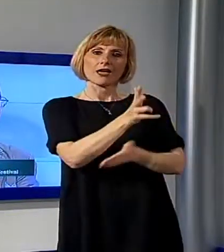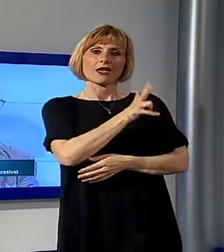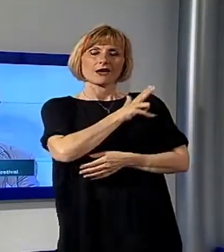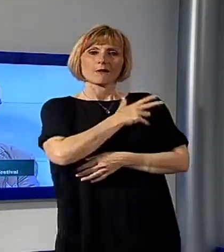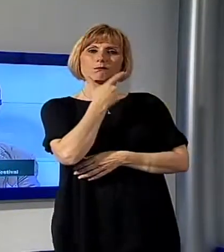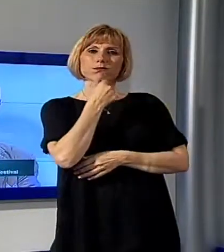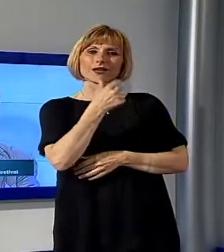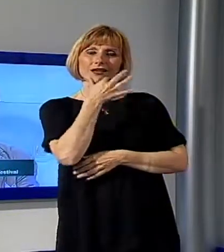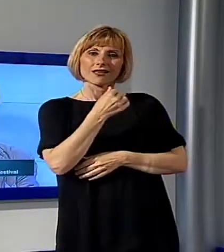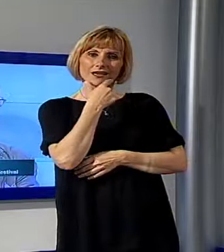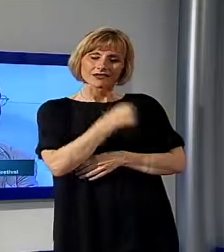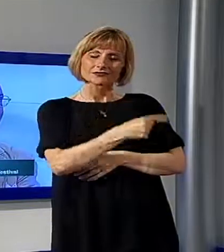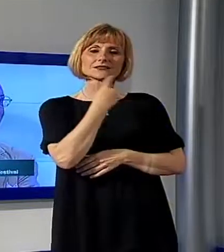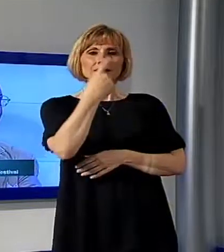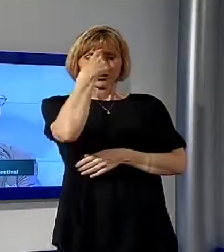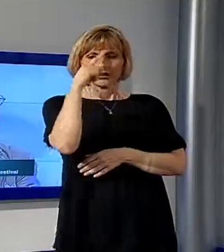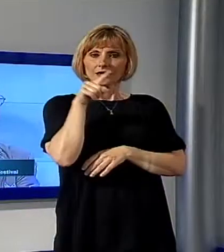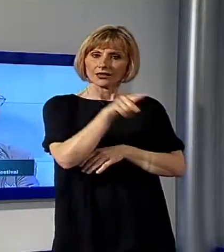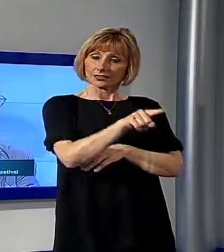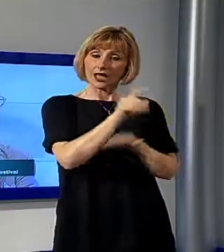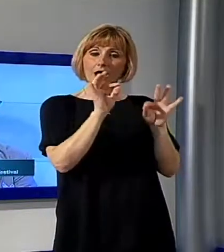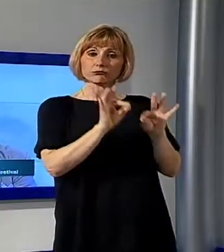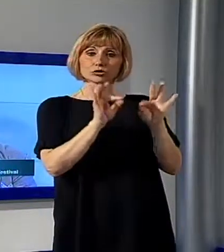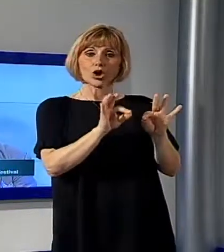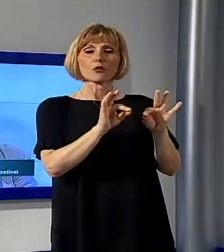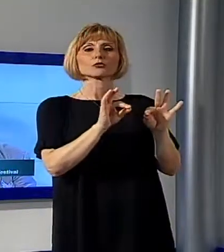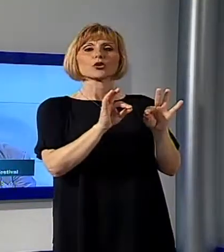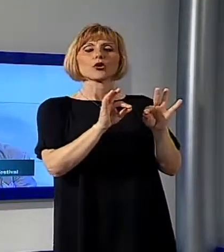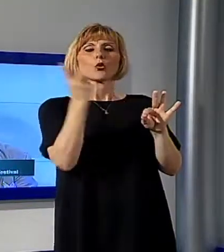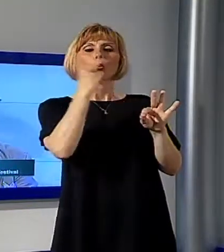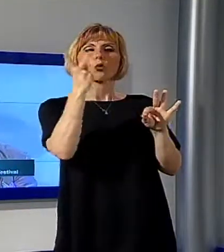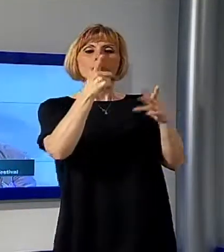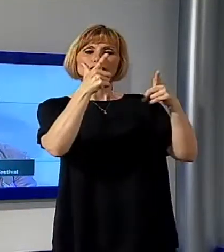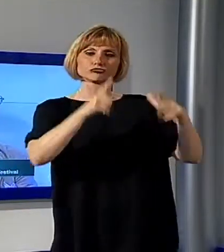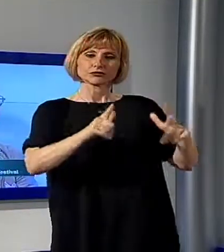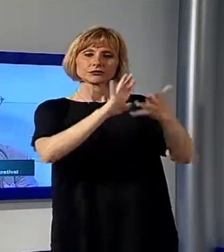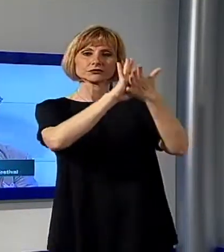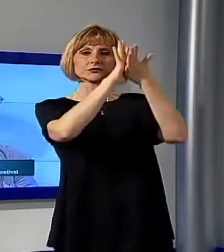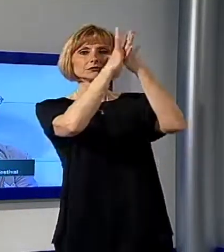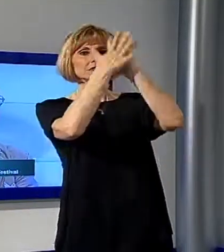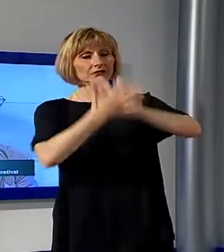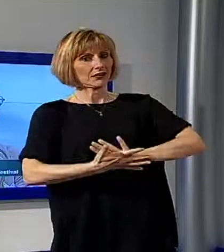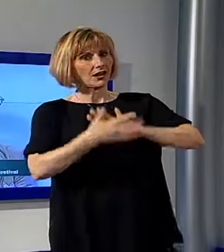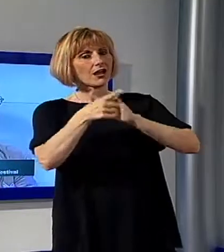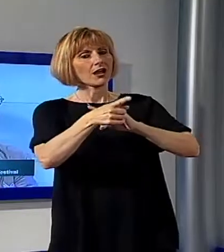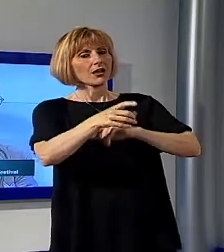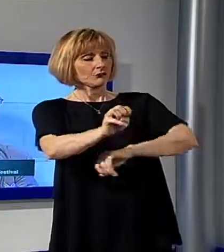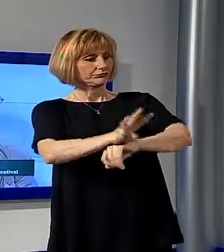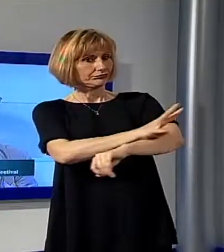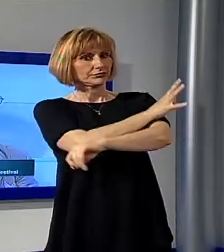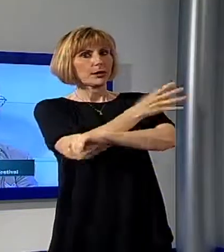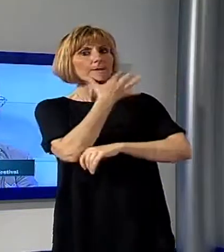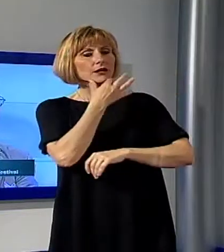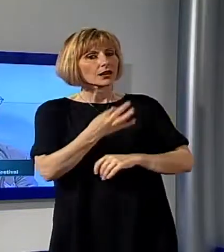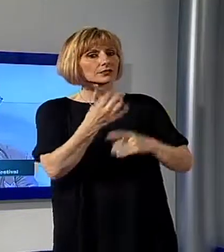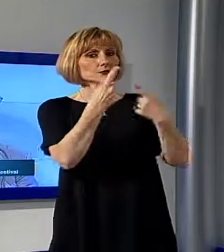l'idea è stata proprio quella di farlo vivere, di amplificare le suggestioni di questa bellezza con